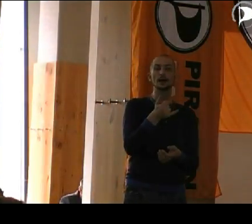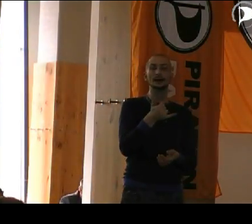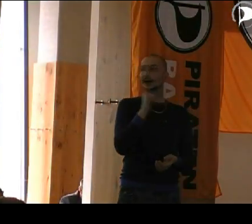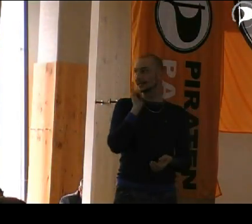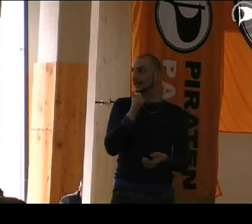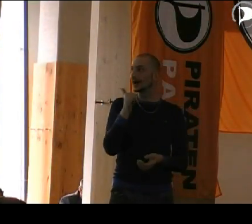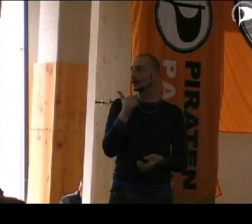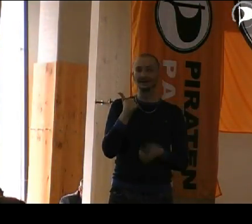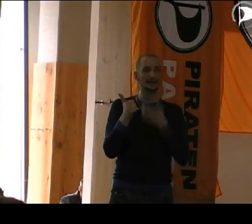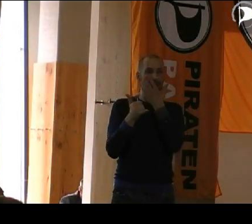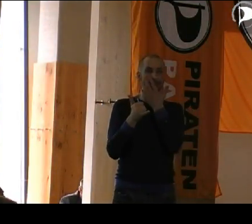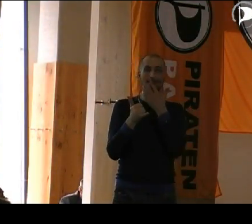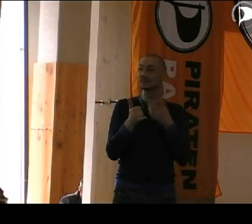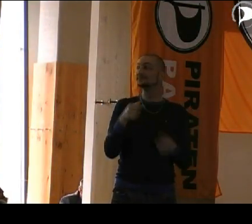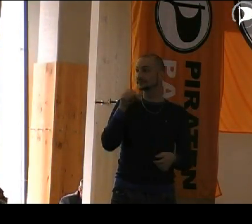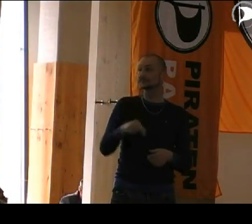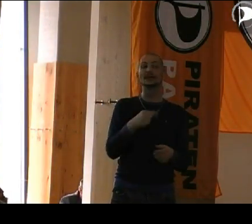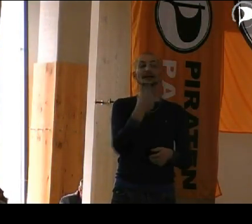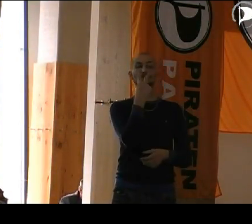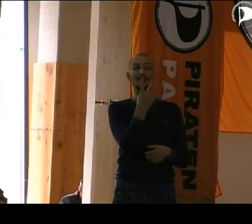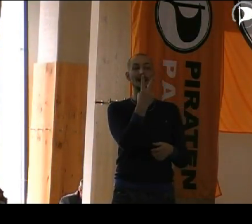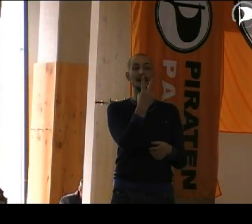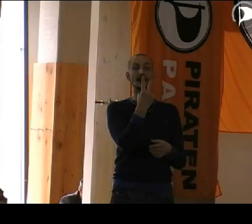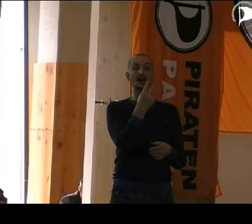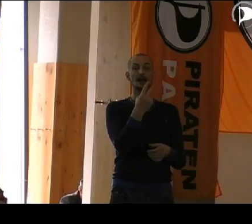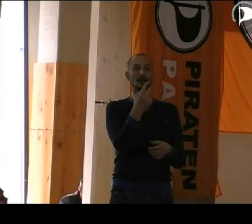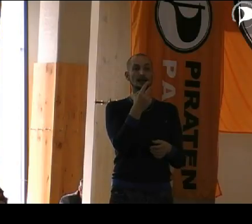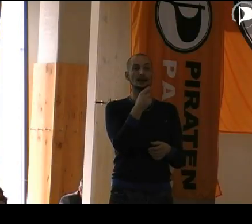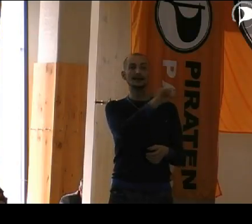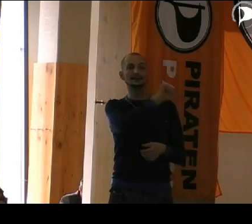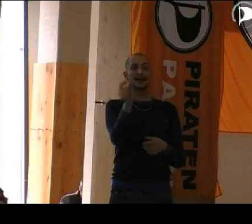okay dann erzählt sie zudem an er